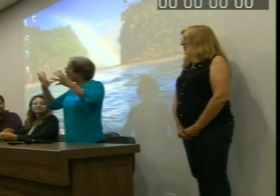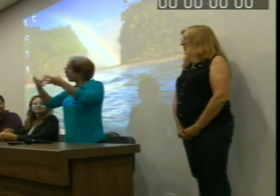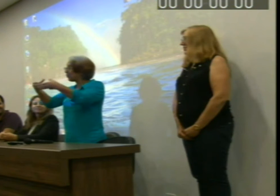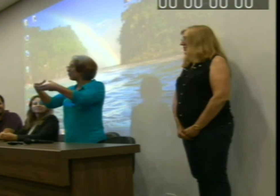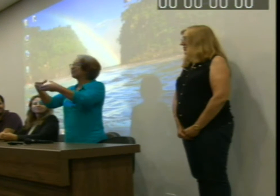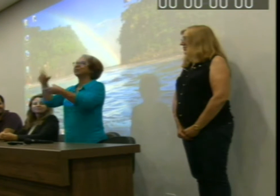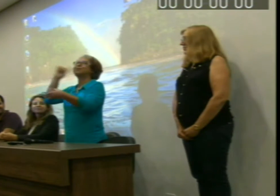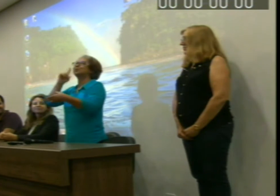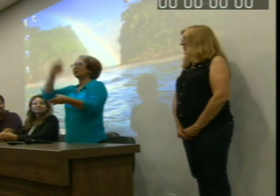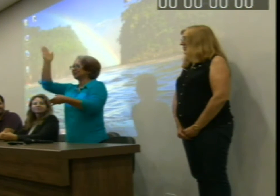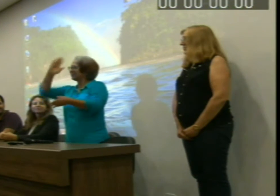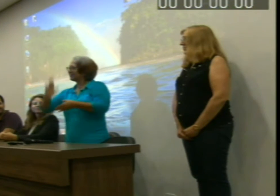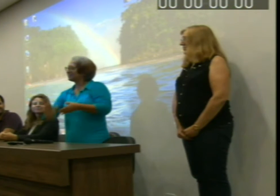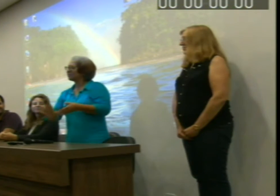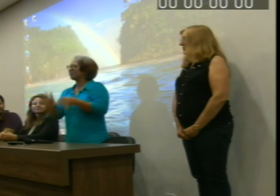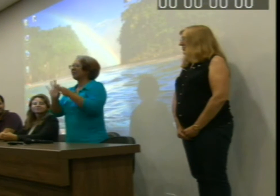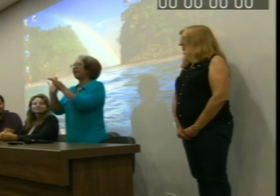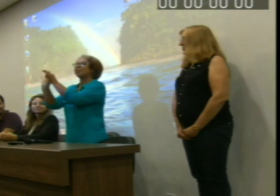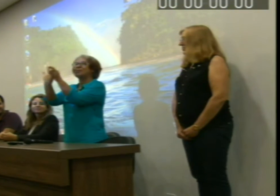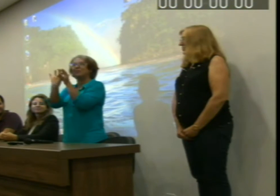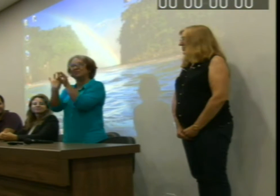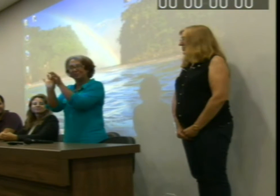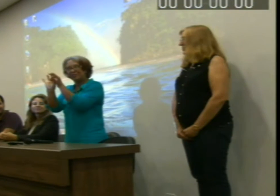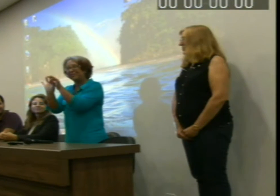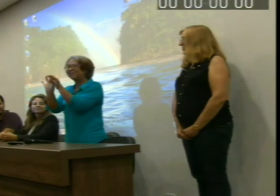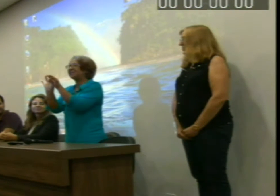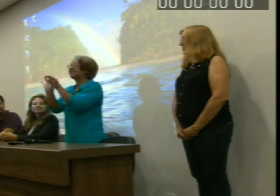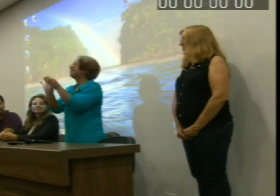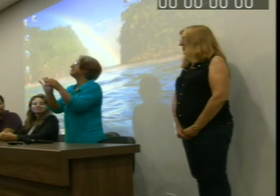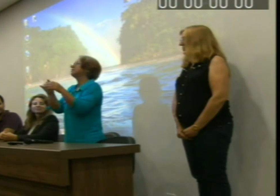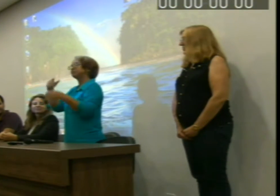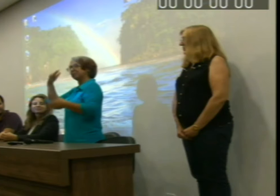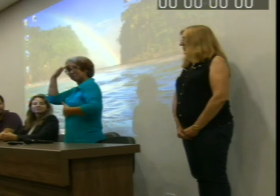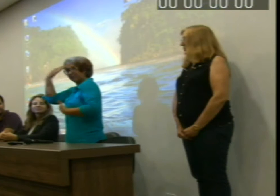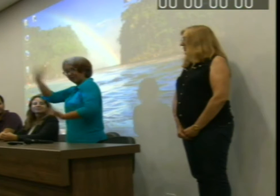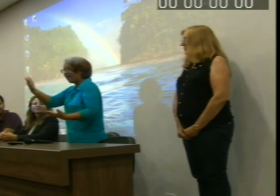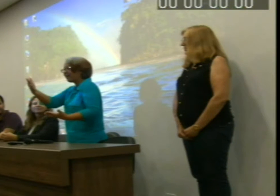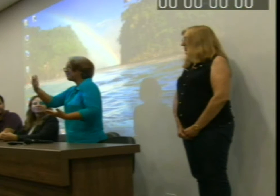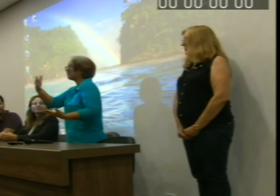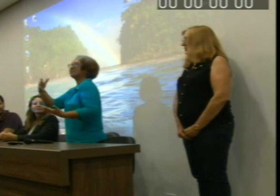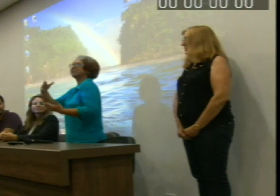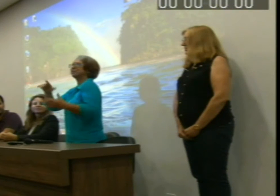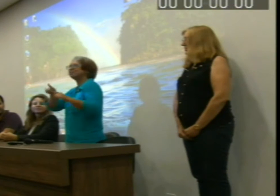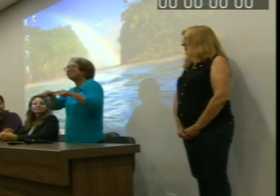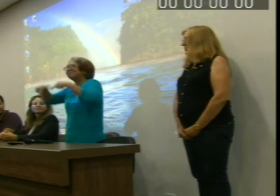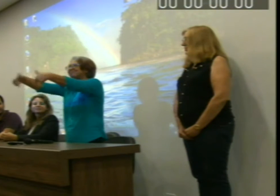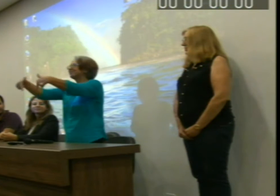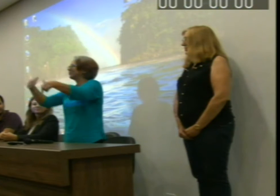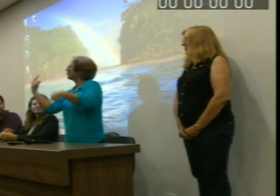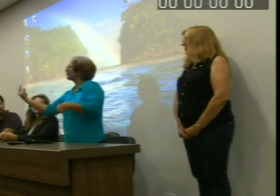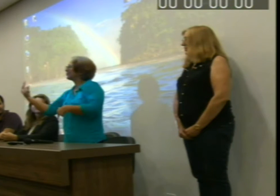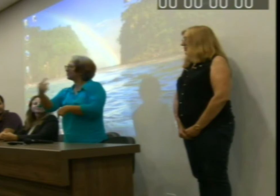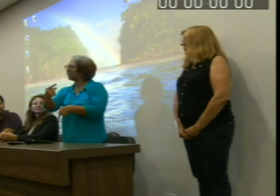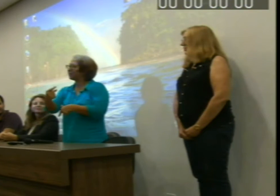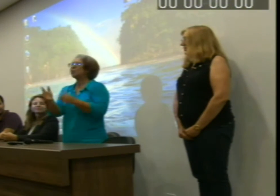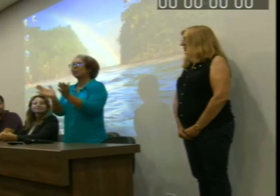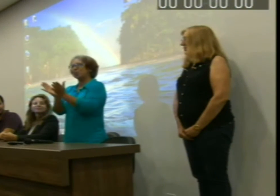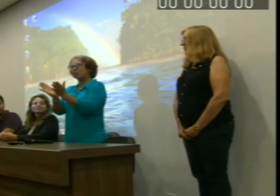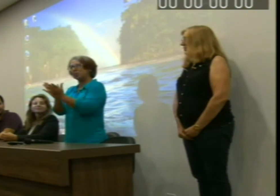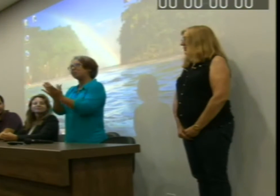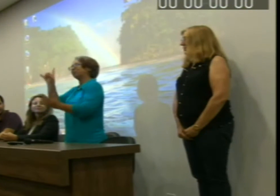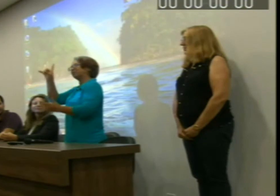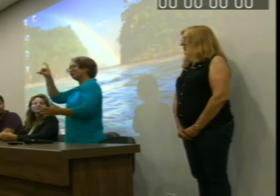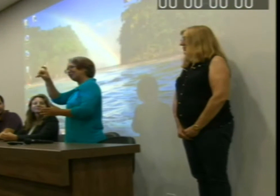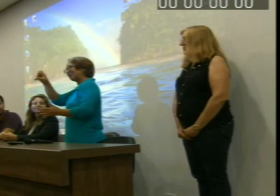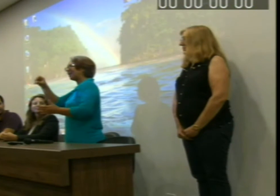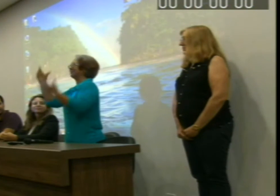importância a esse evento aos surdos brasileiros toda essa união agradeço por essa luta de